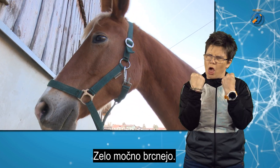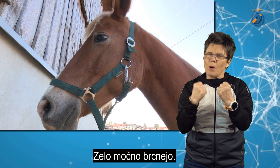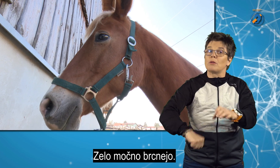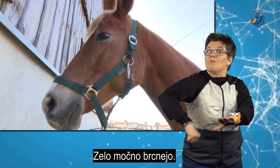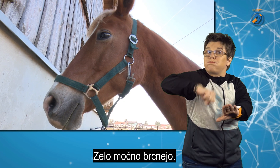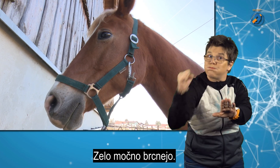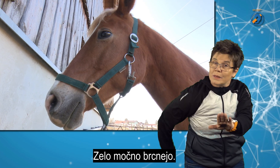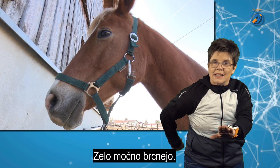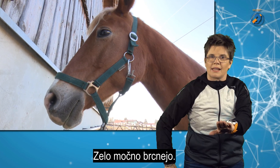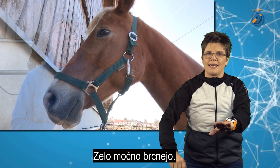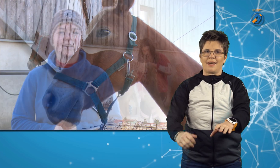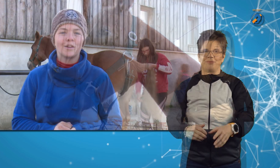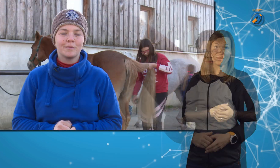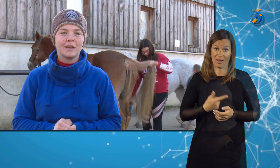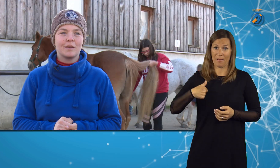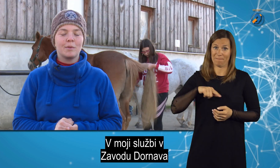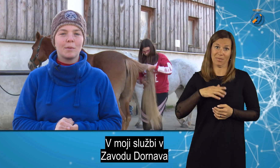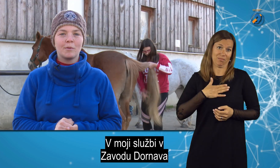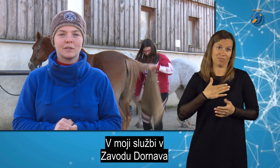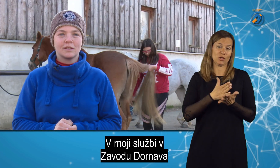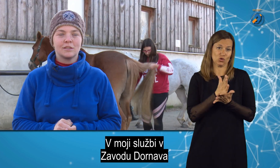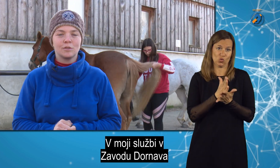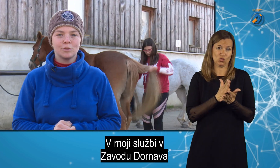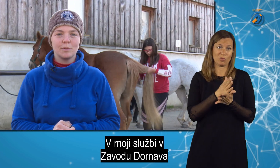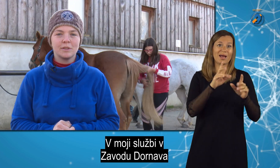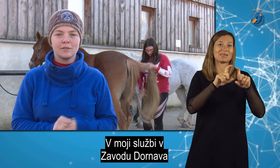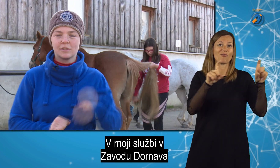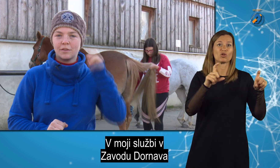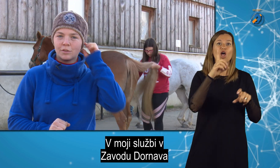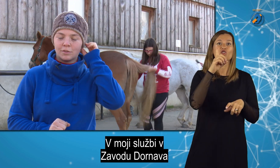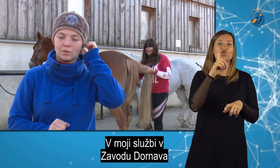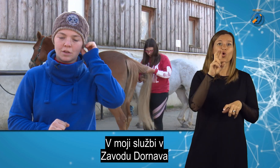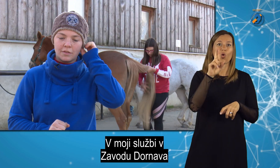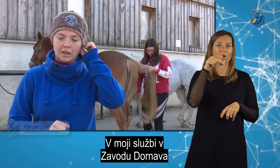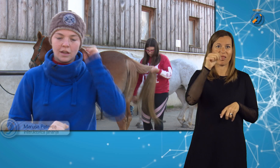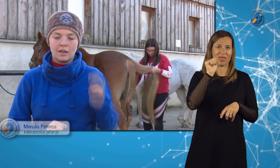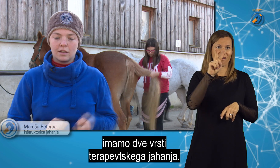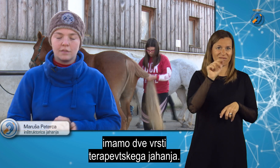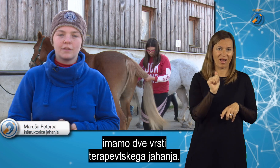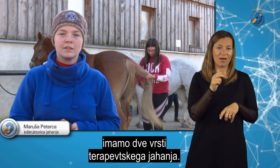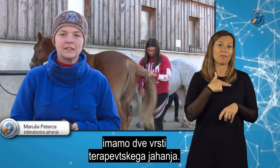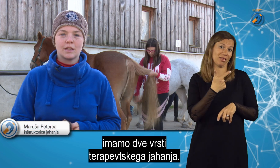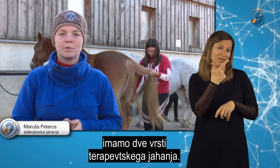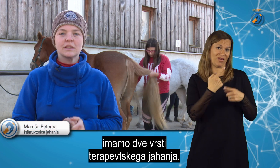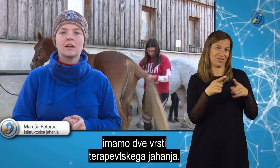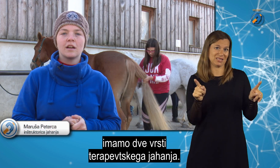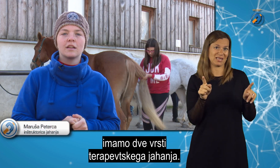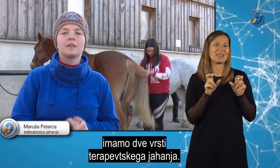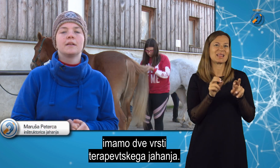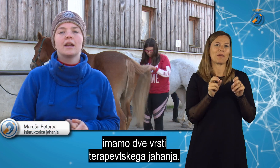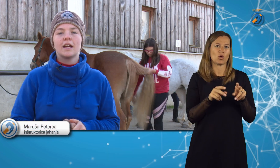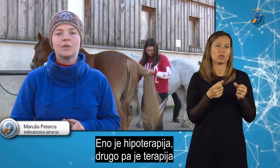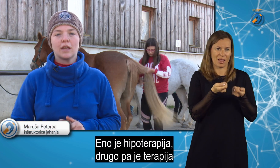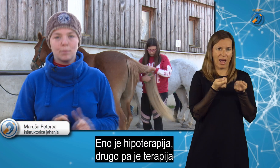Zelo močno brcnejo. Mi imamo v službi, v bistvu v zavodu v Dornavi, dve vrsti terapevtskega